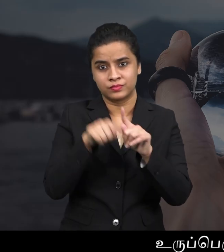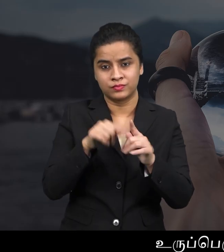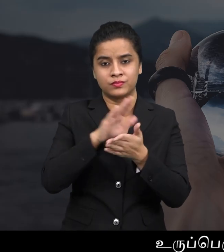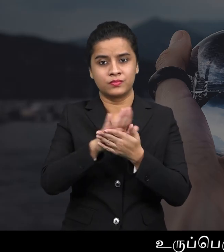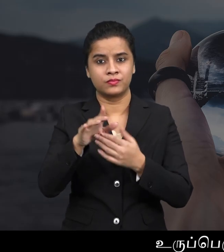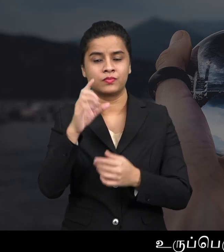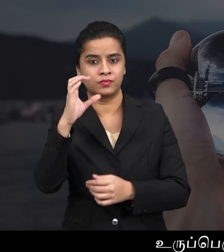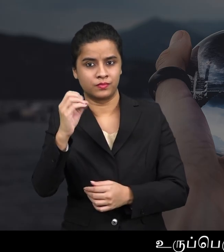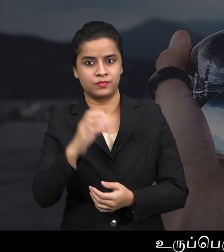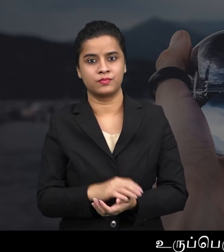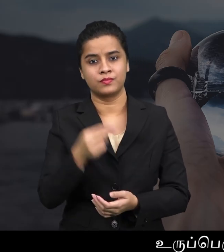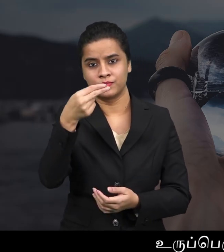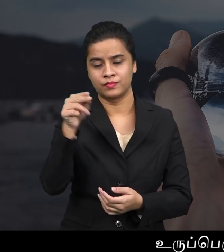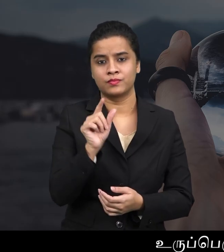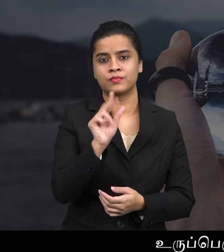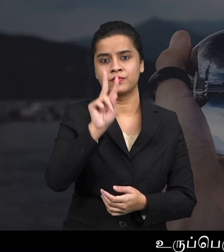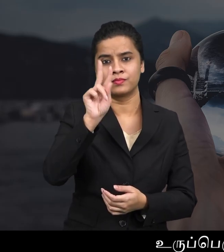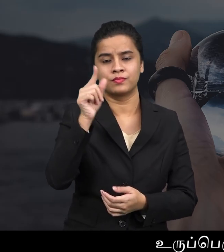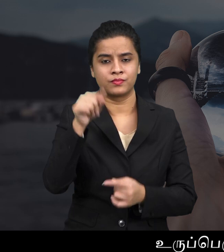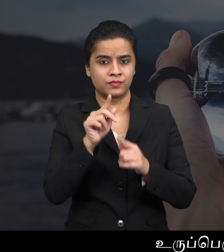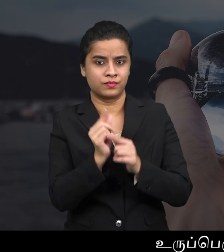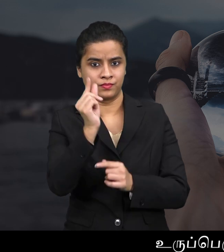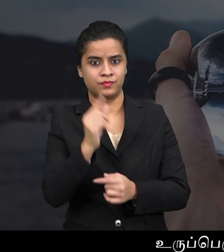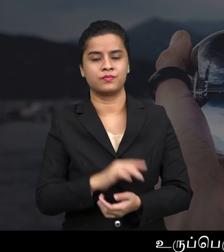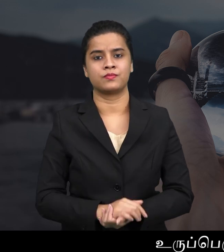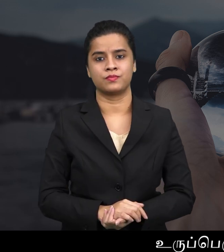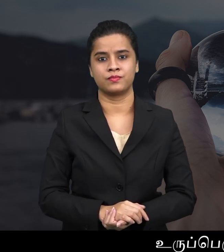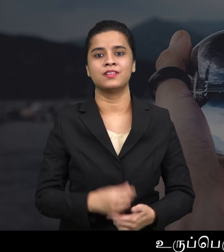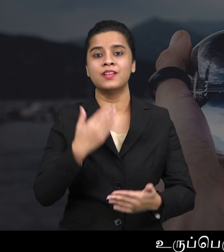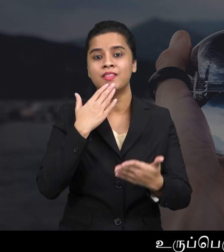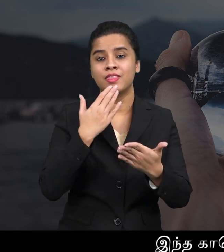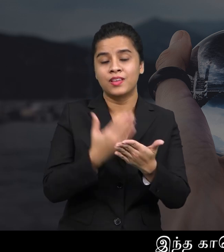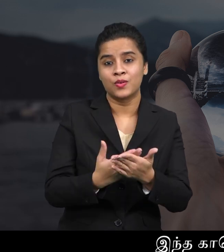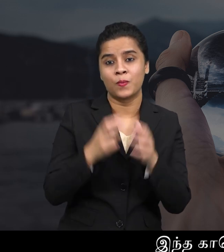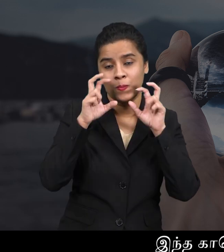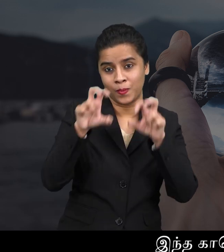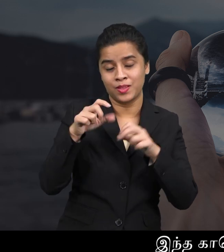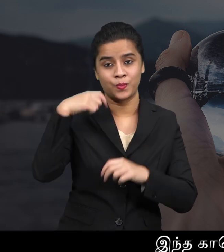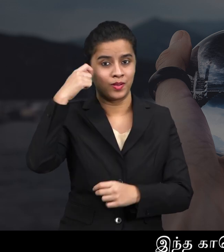கீழ்கோடு h கீழ் O ஈடு கழித்தல் v கீழ்கோடு u.